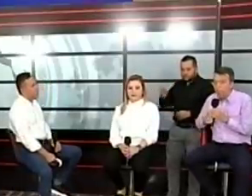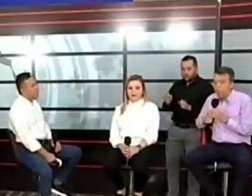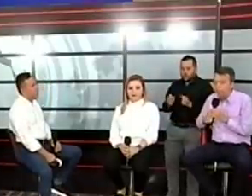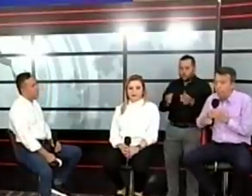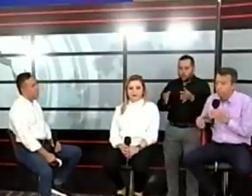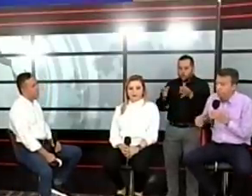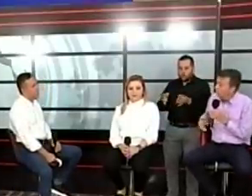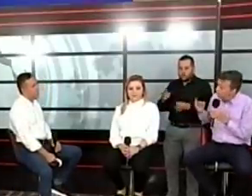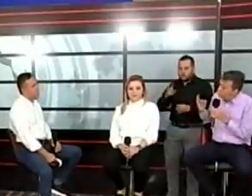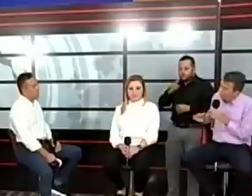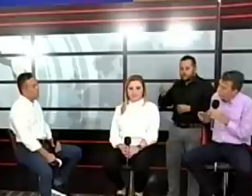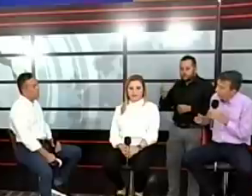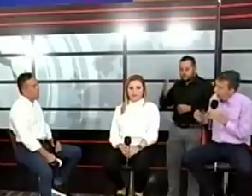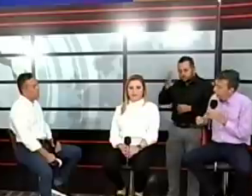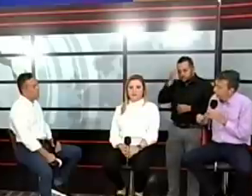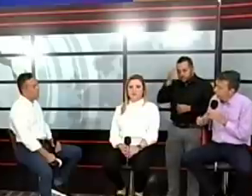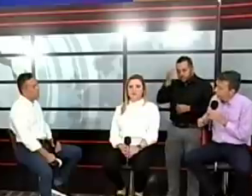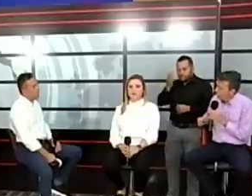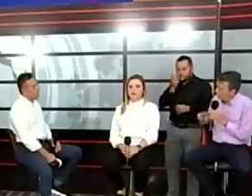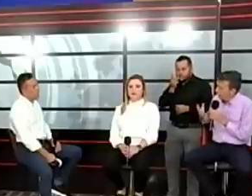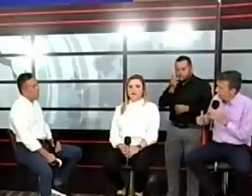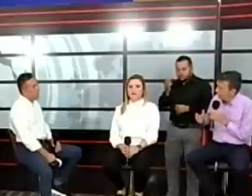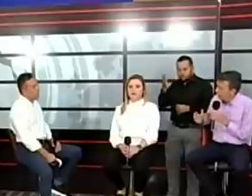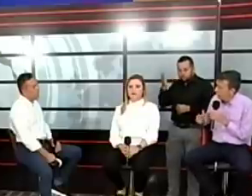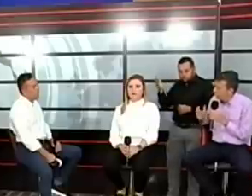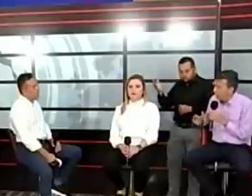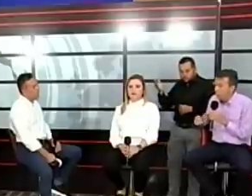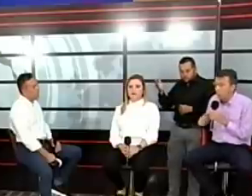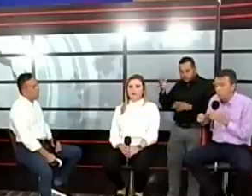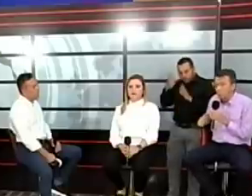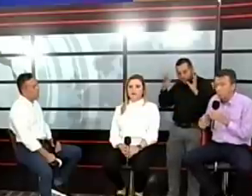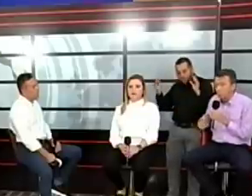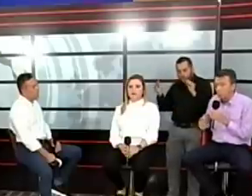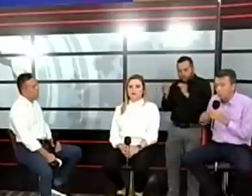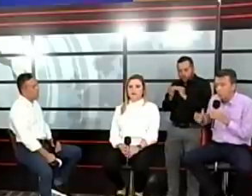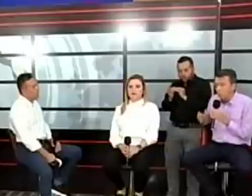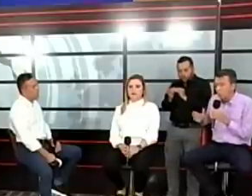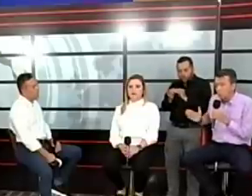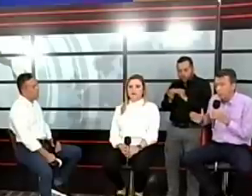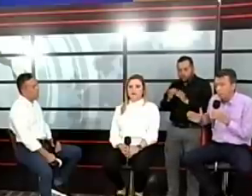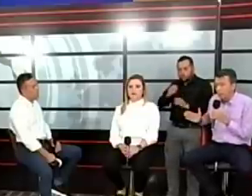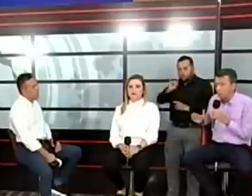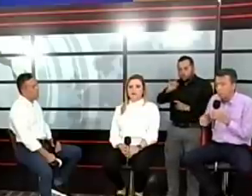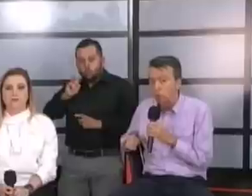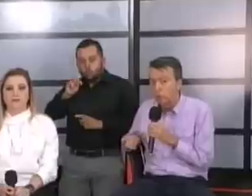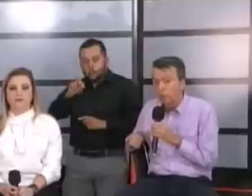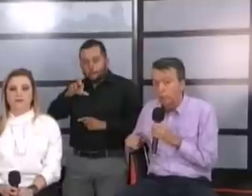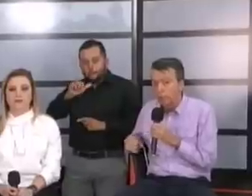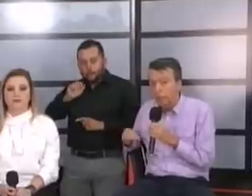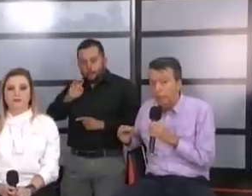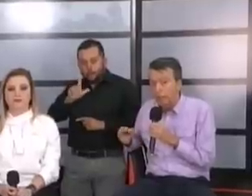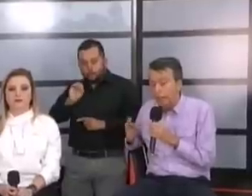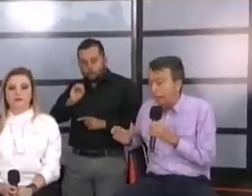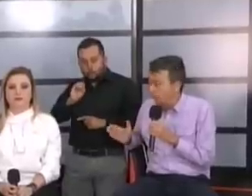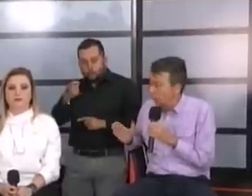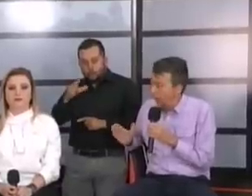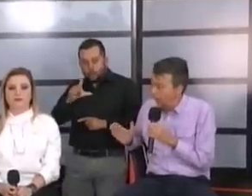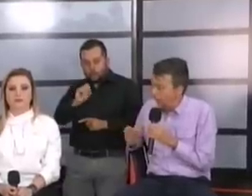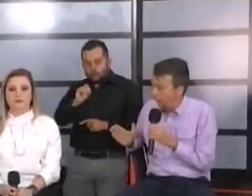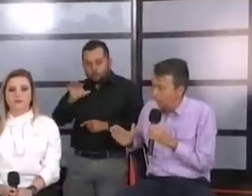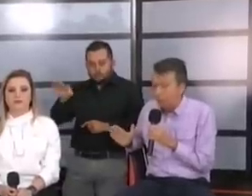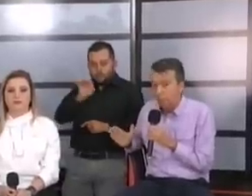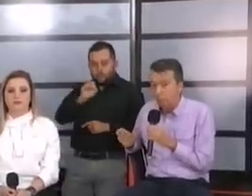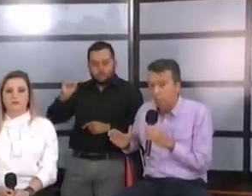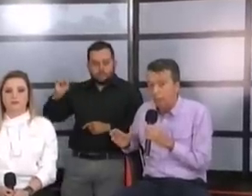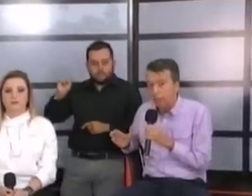concreta voy a hacerla. Todo el mundo sabe en Pereira que ustedes hicieron un acuerdo con Juan Pablo Gallo para efectos de la elección